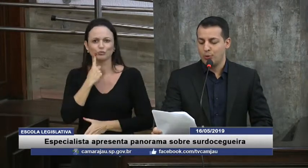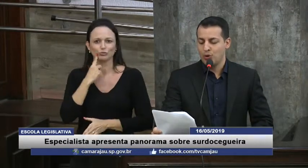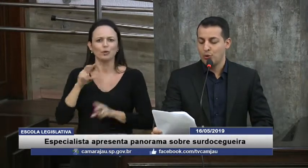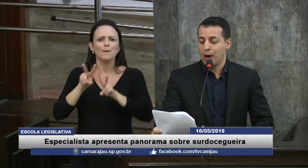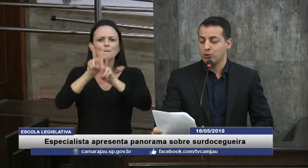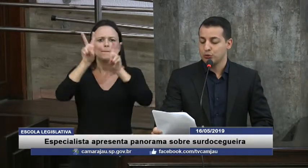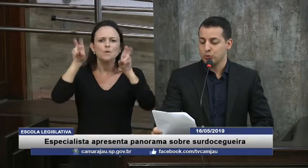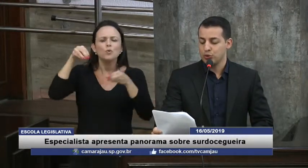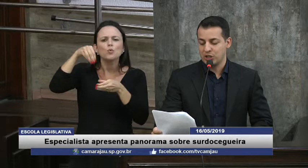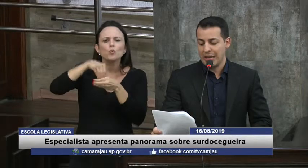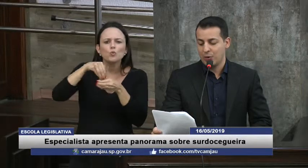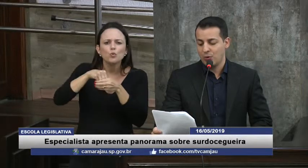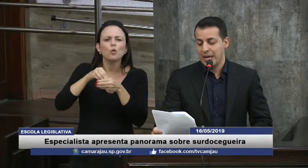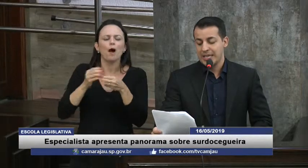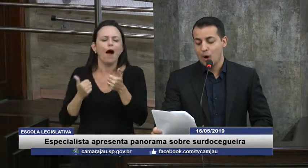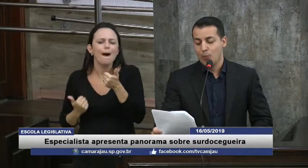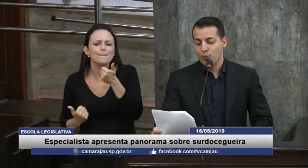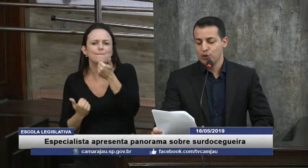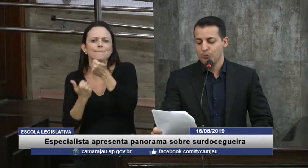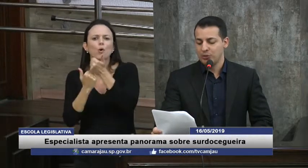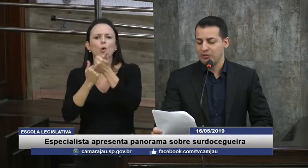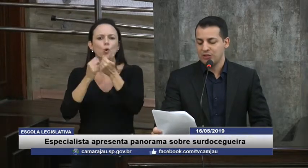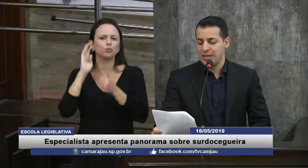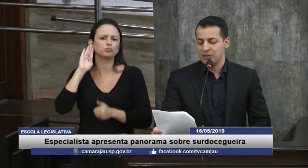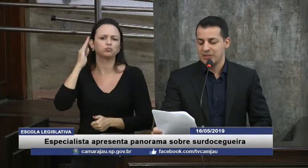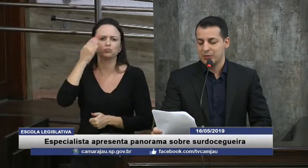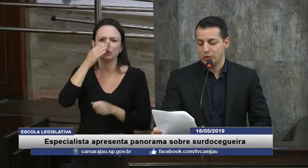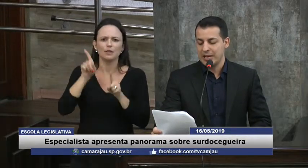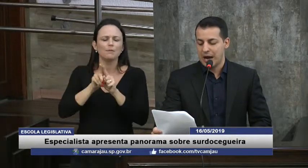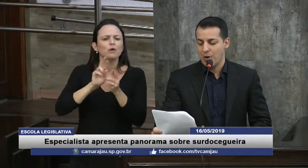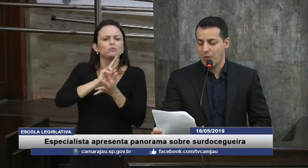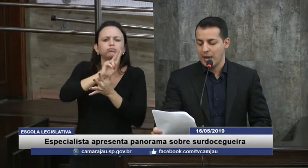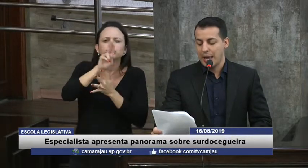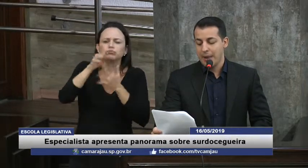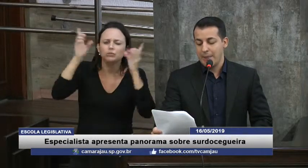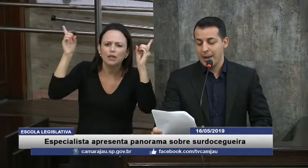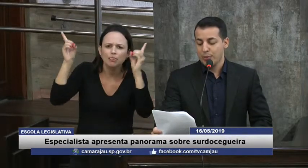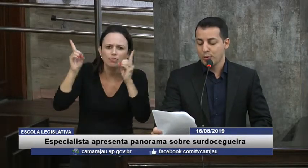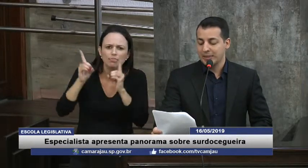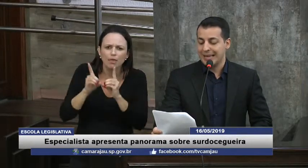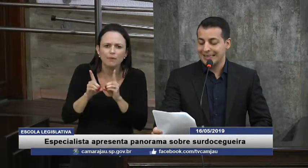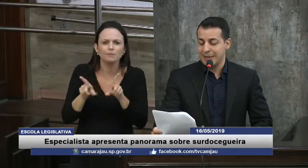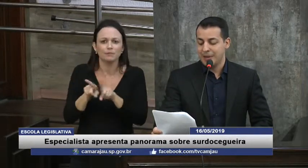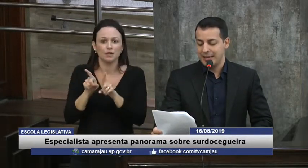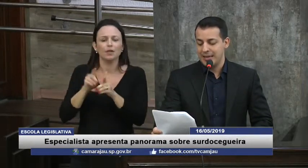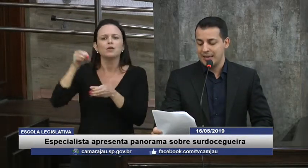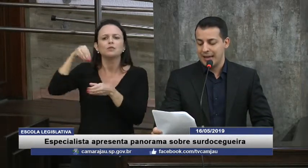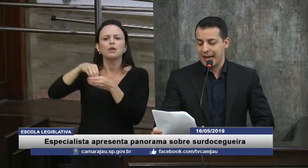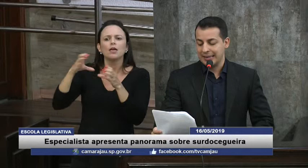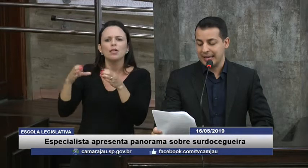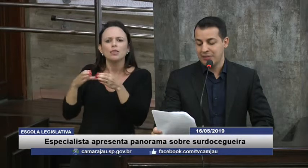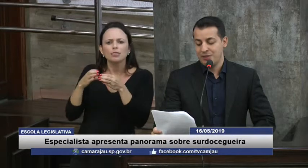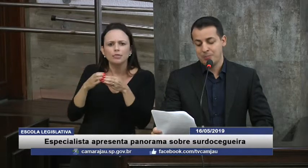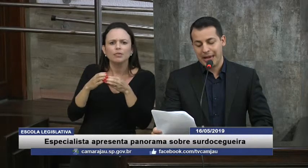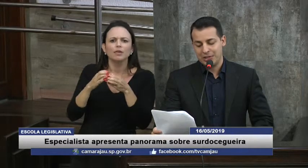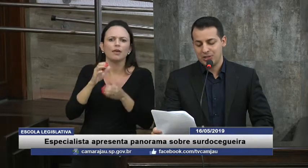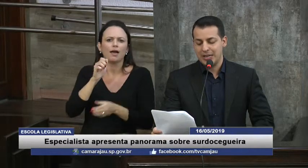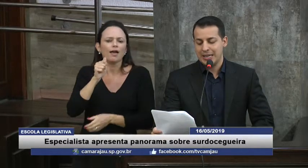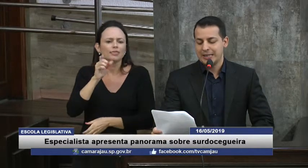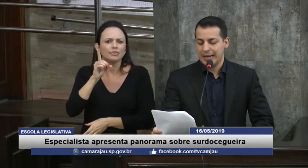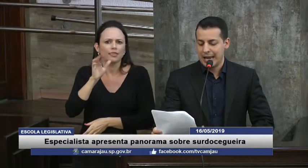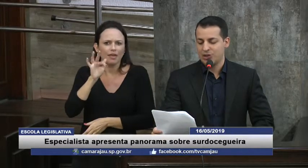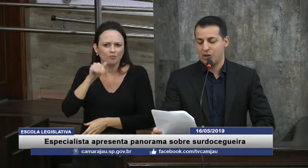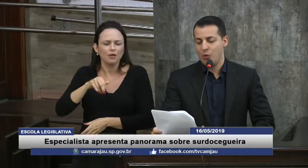de Apoio ao Surdo Cego e ao Múltiplo Deficiente Sensorial, membro da DBI, a Deaf